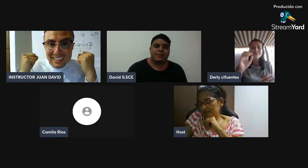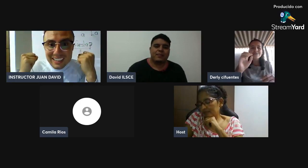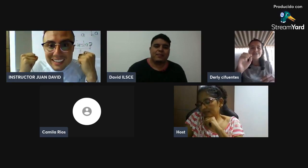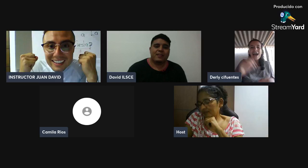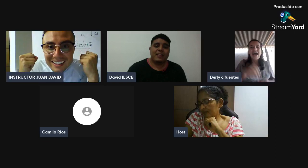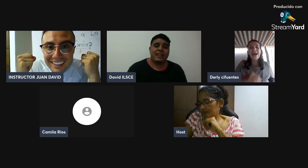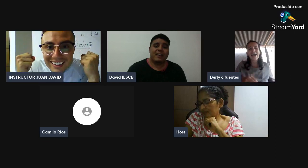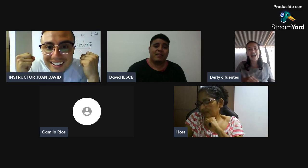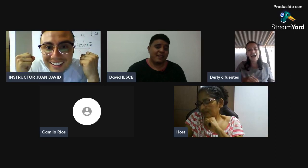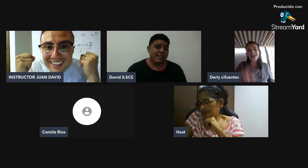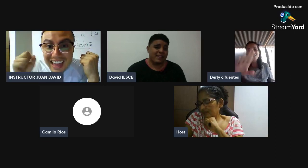de afán